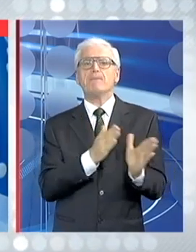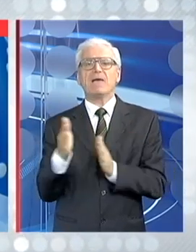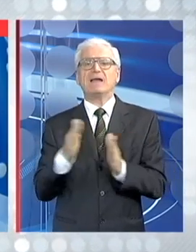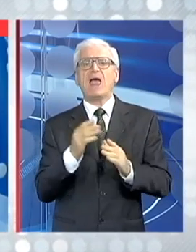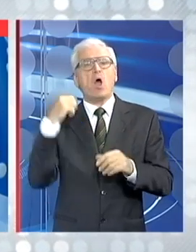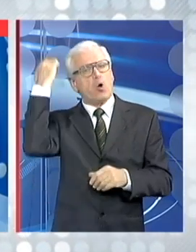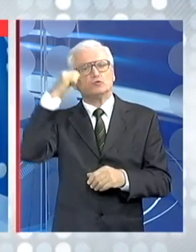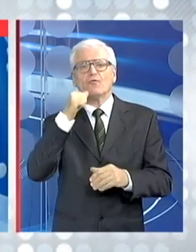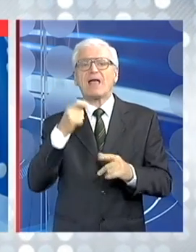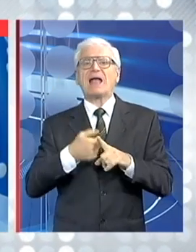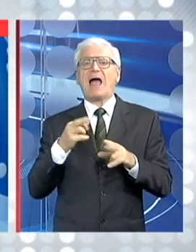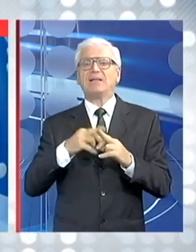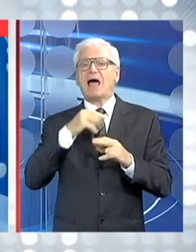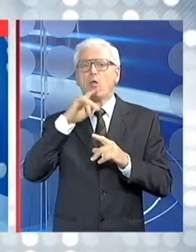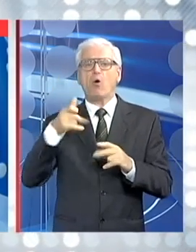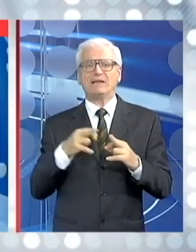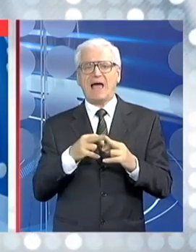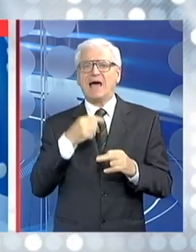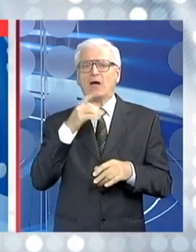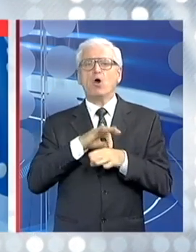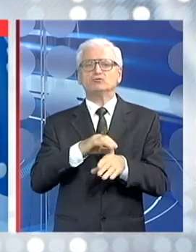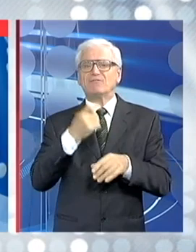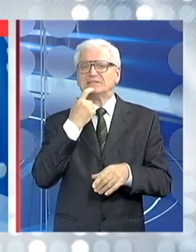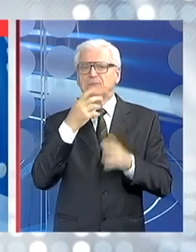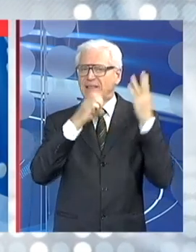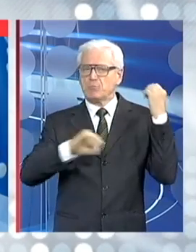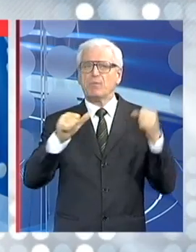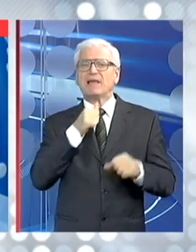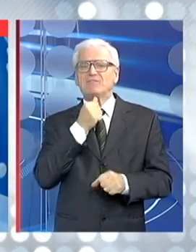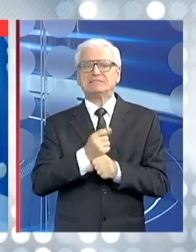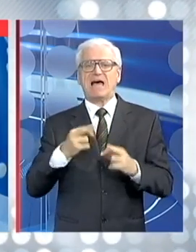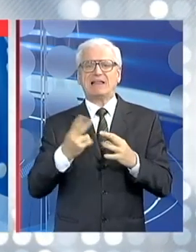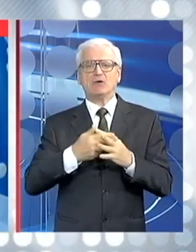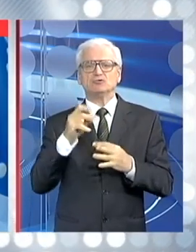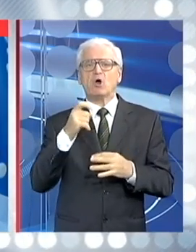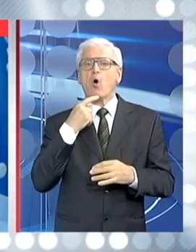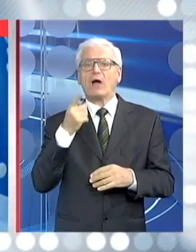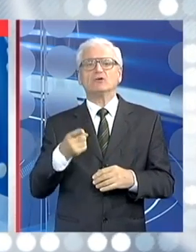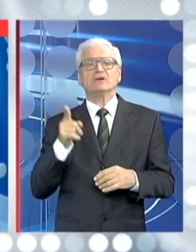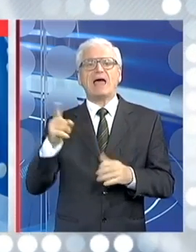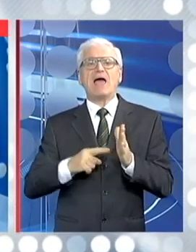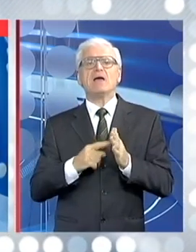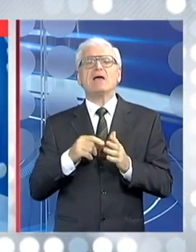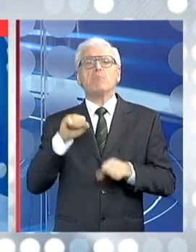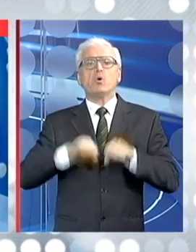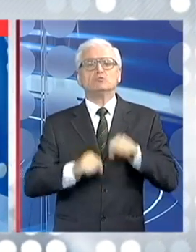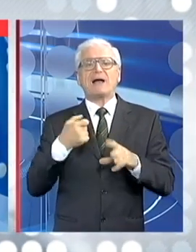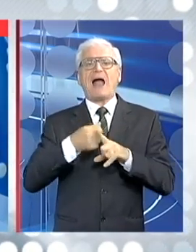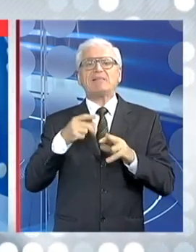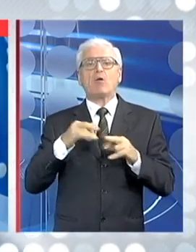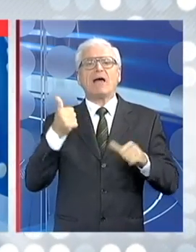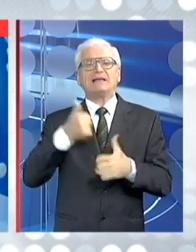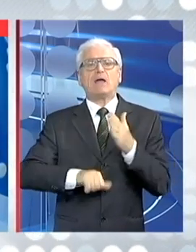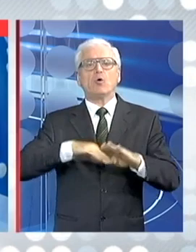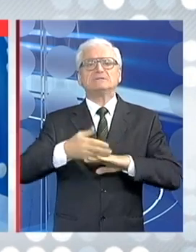porediti Kosovo i Katalonija, rekao je šef srpske diplomatije Ivica Dačić. On ističe da je akt Katalonije jednostran, kao što je